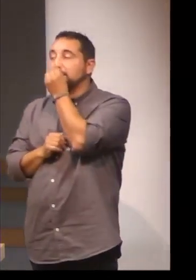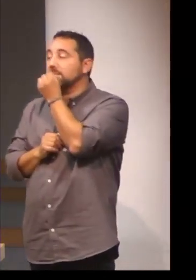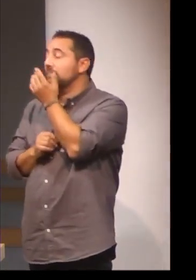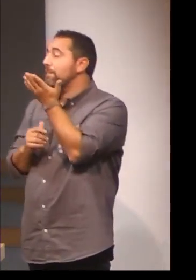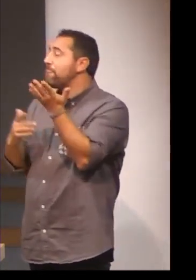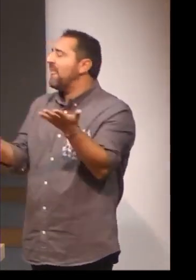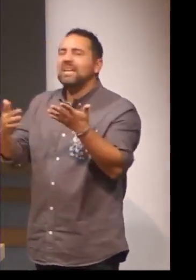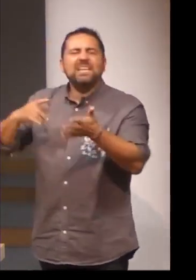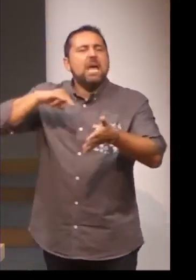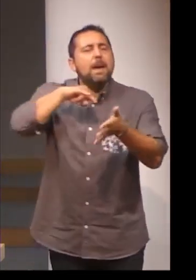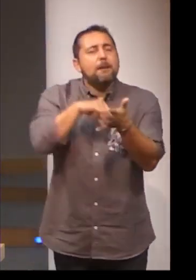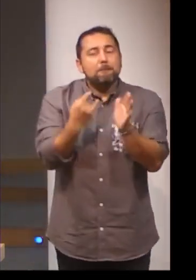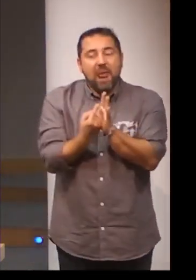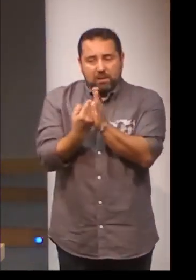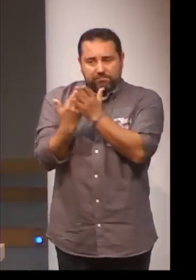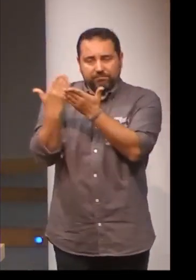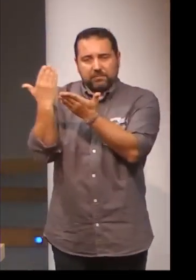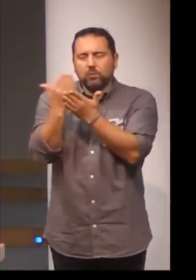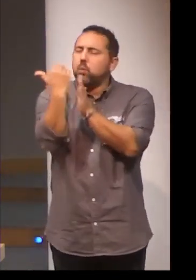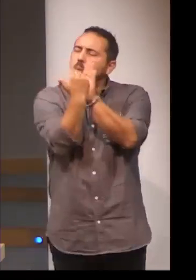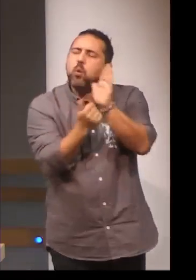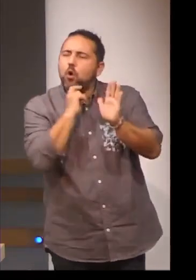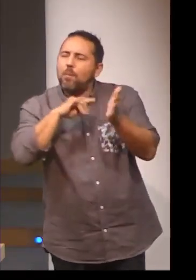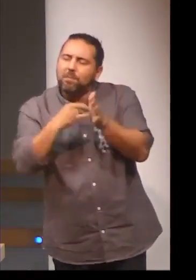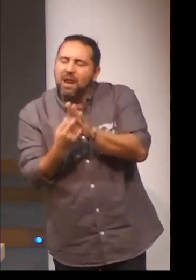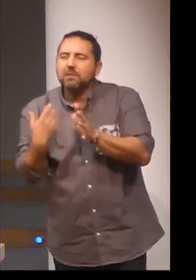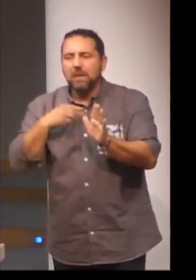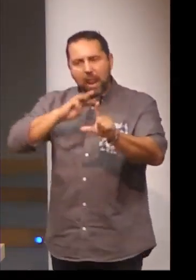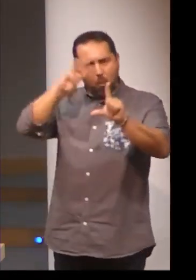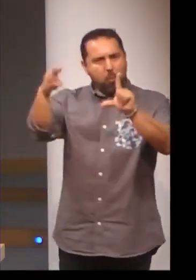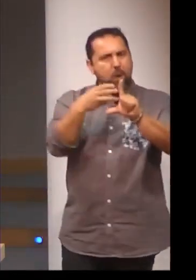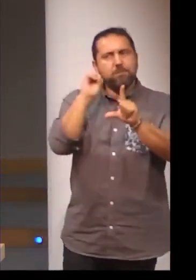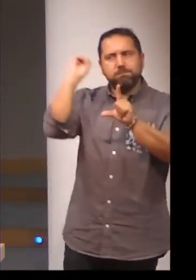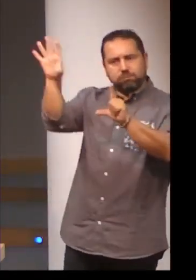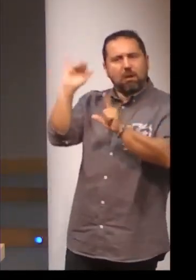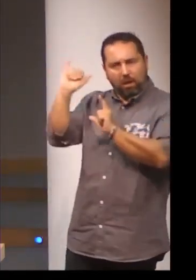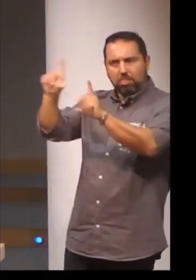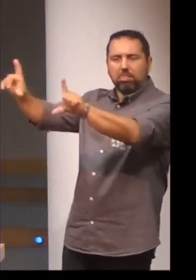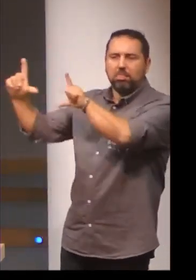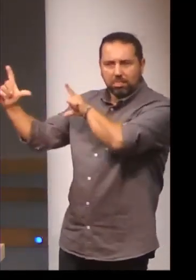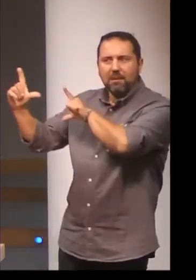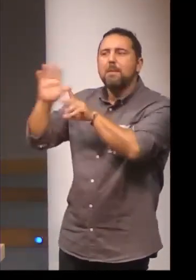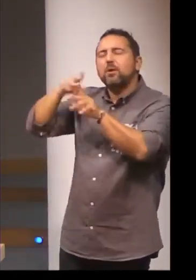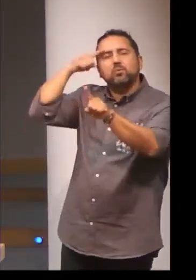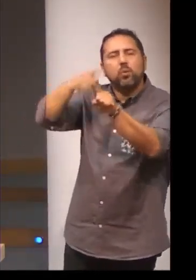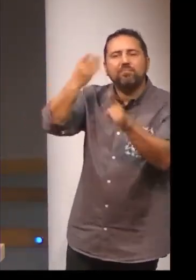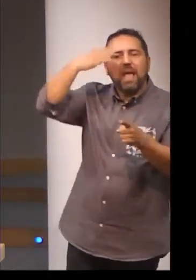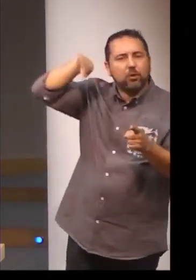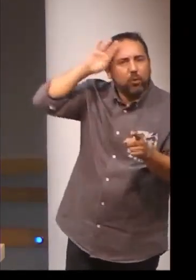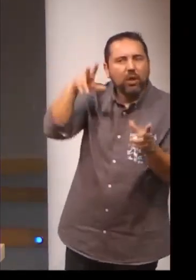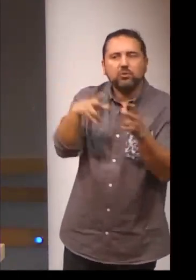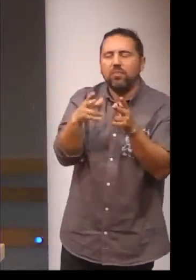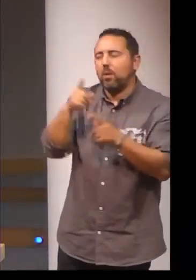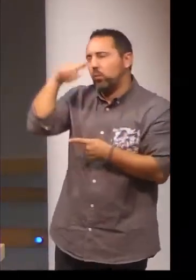La estructura del plan de estudios está disponible en la web, pero para que se hagan una idea, lo que se plantea es estudio acerca de antropología social y cultural,